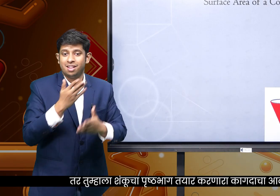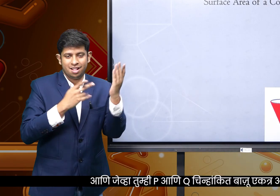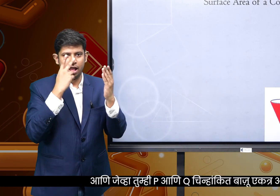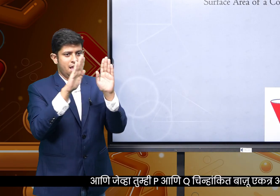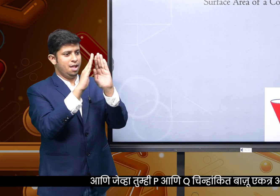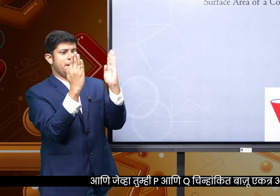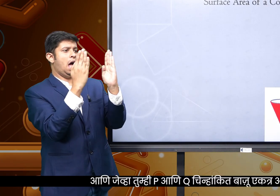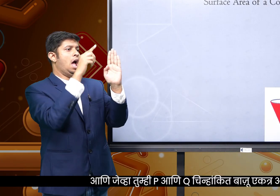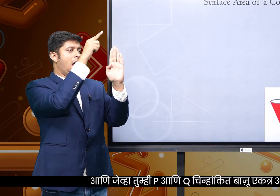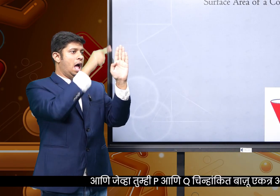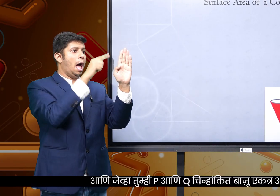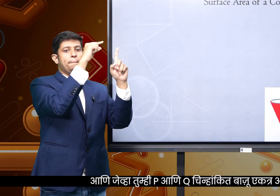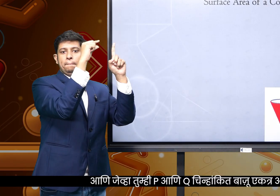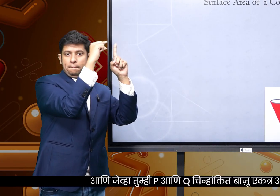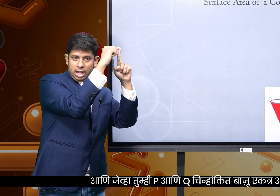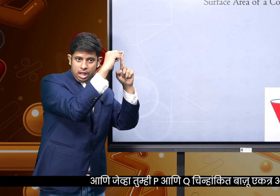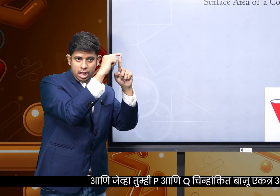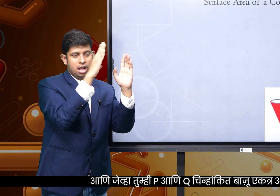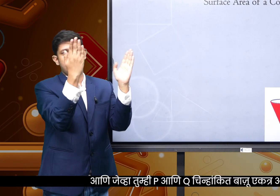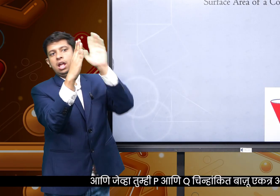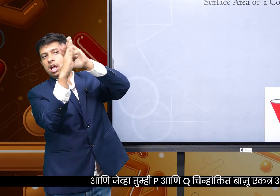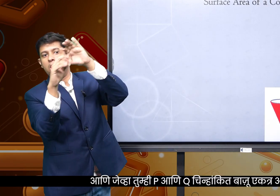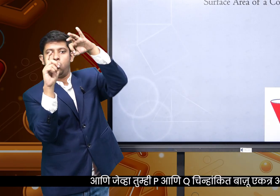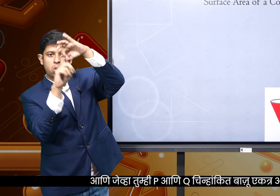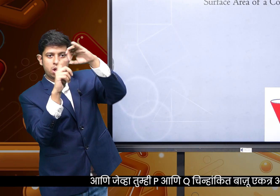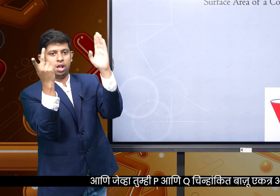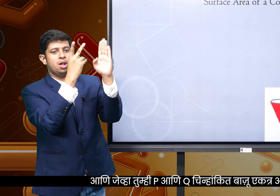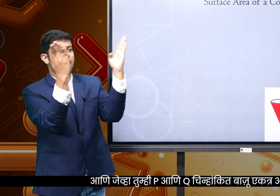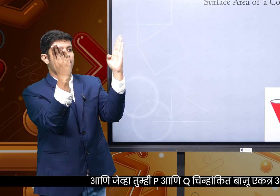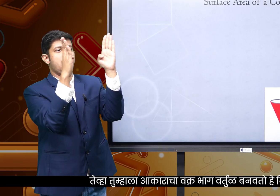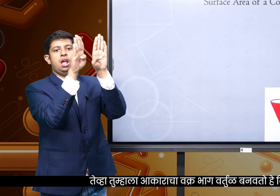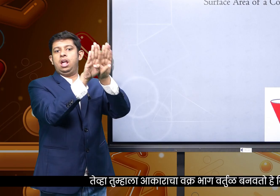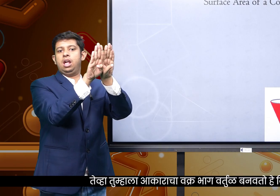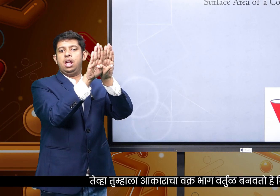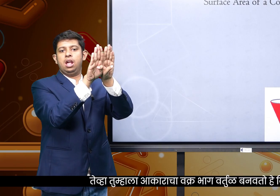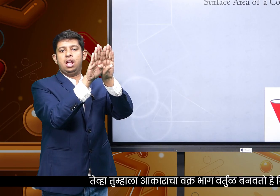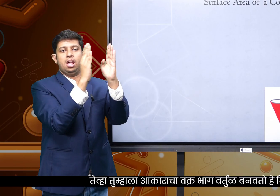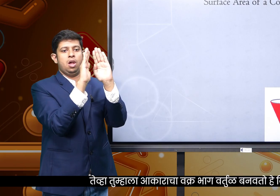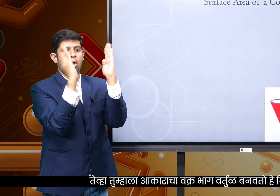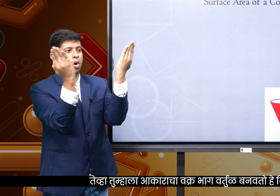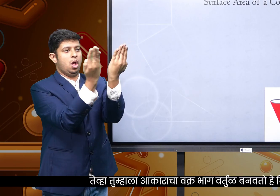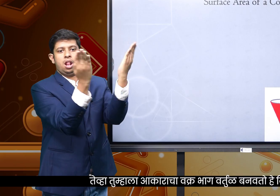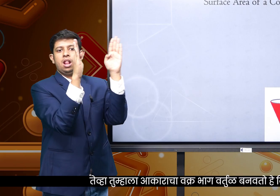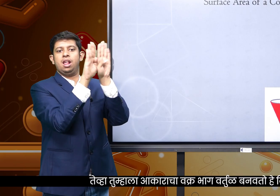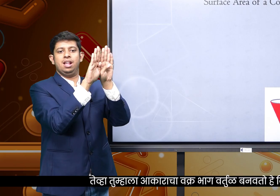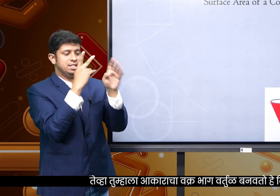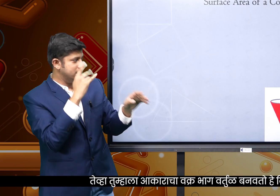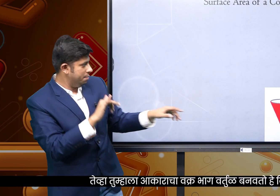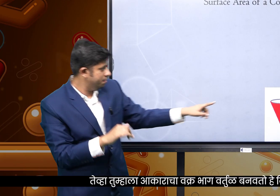आणि जेव्हा तुम्ही P आणि Q चिन्हांकित बाजू एकत्र आणता, तेव्हा तुम्हाला आकाराचा वक्र भाग वर्तुळ बनतो